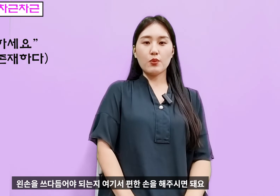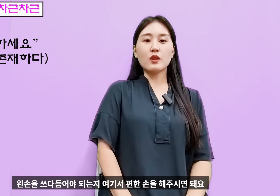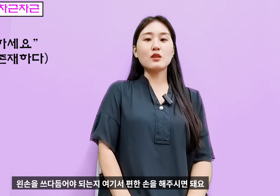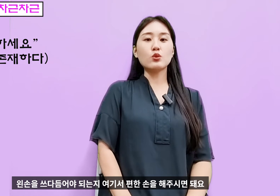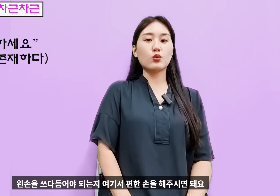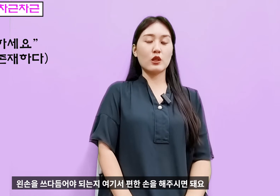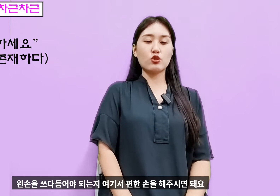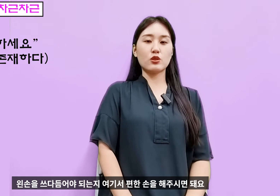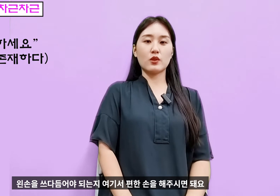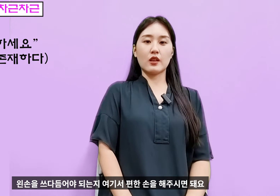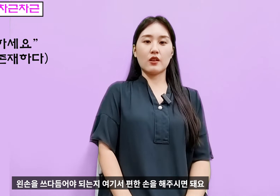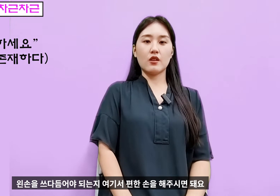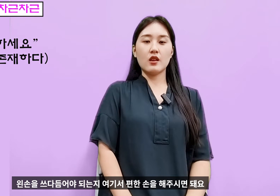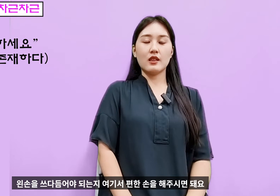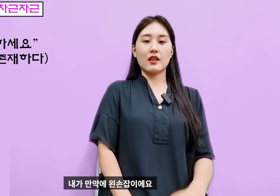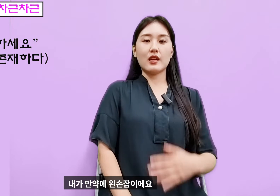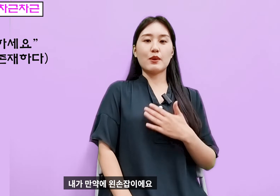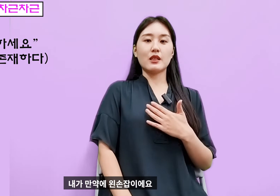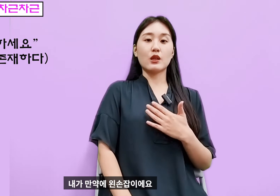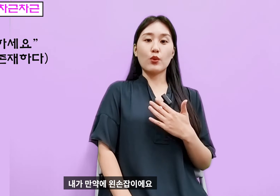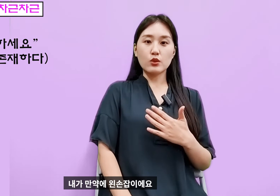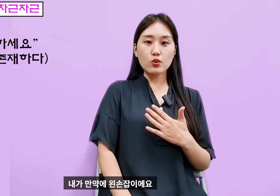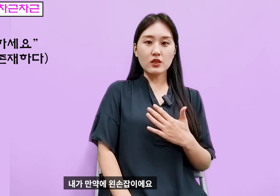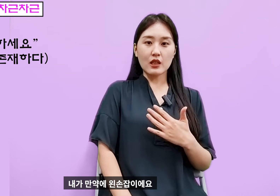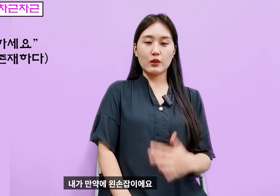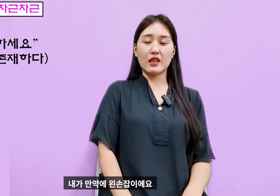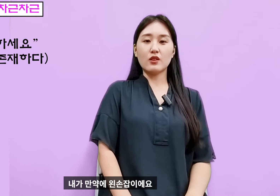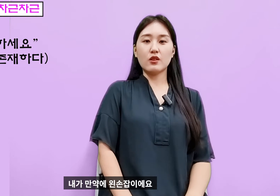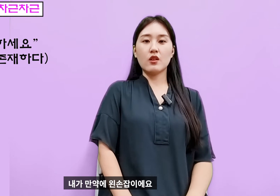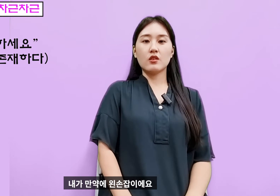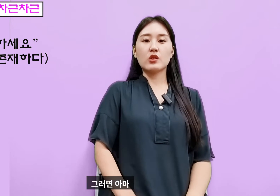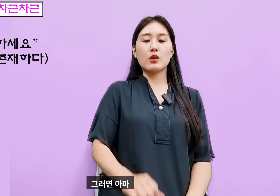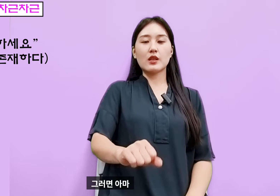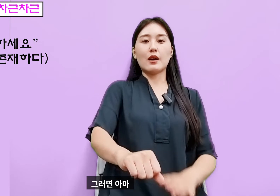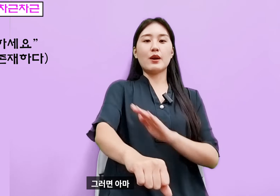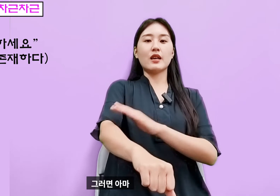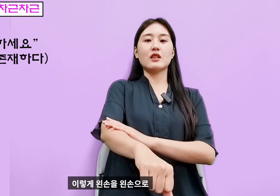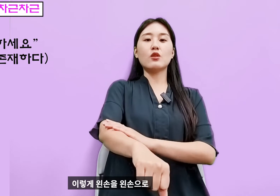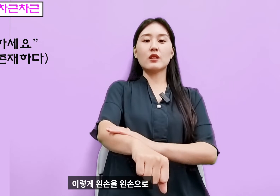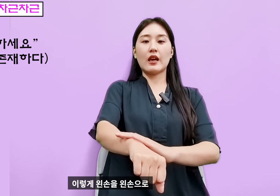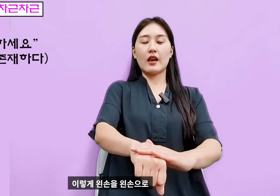편한 손으로 해주시면 돼요. 내가 만약에 왼손잡이에요? 그러면 아마 이렇게